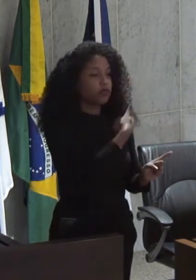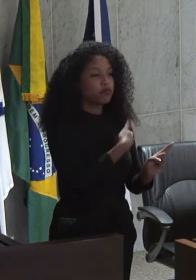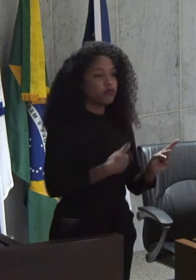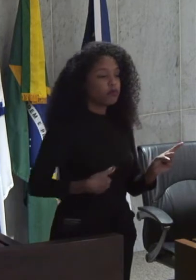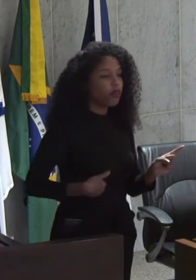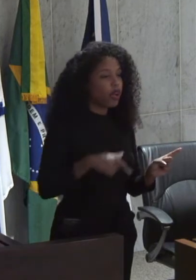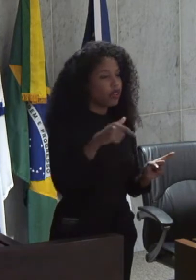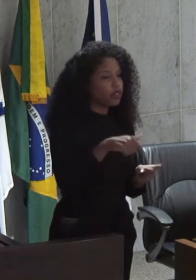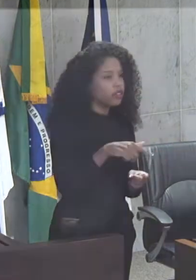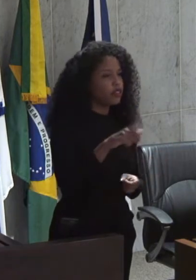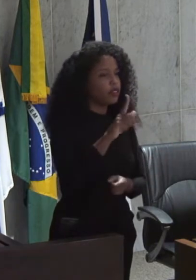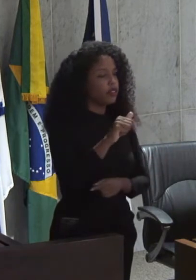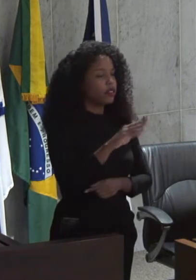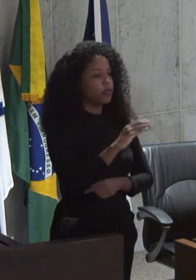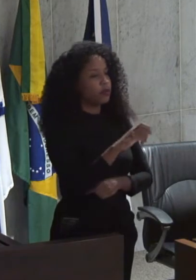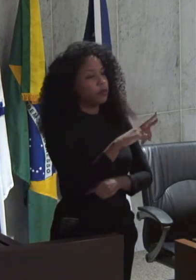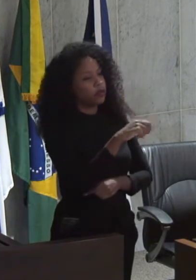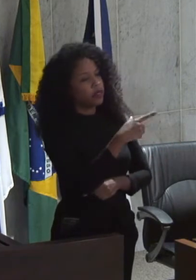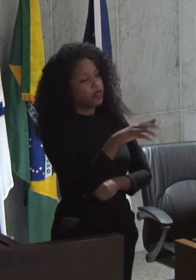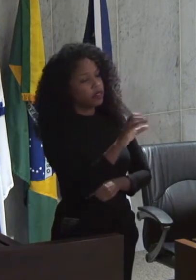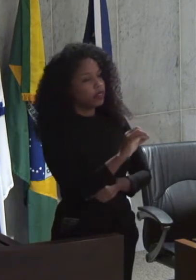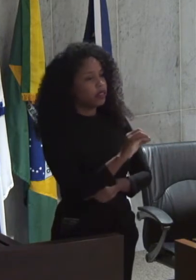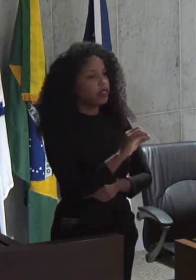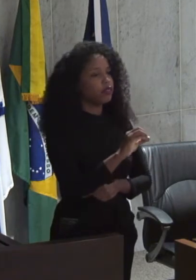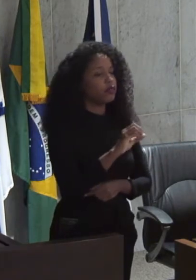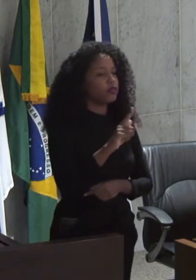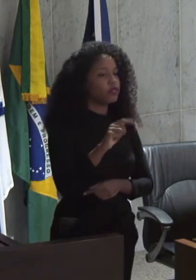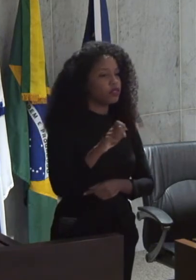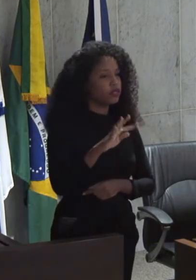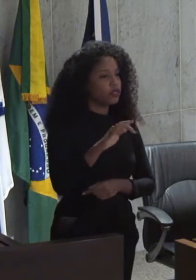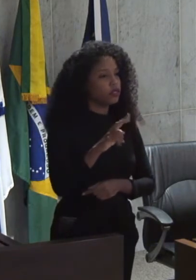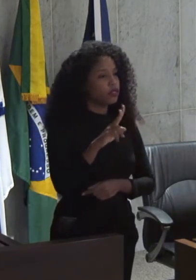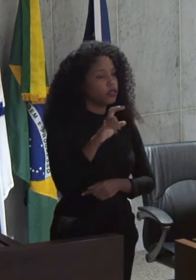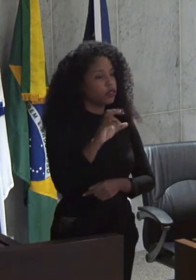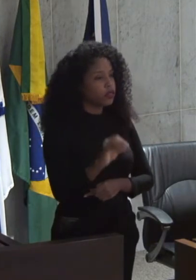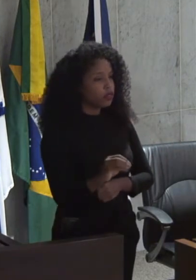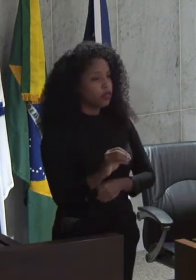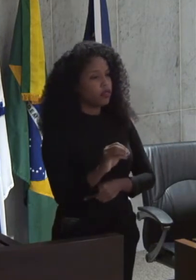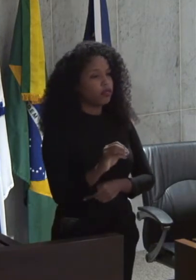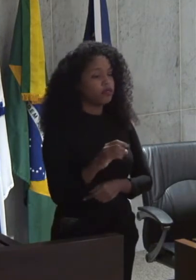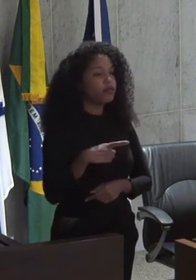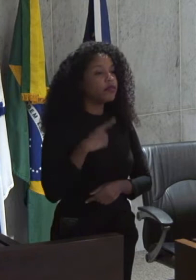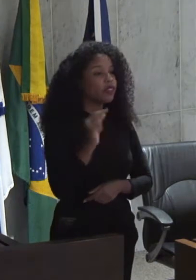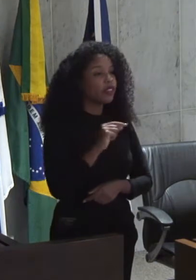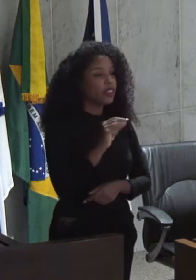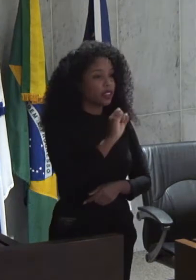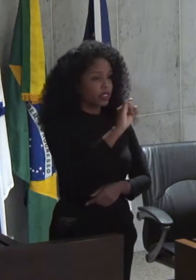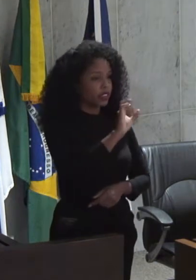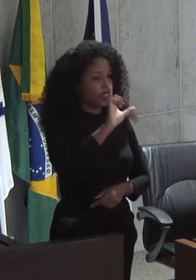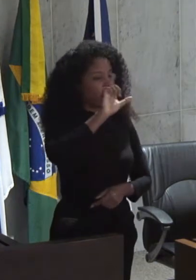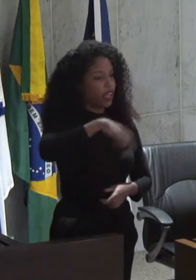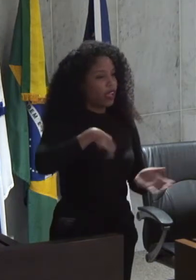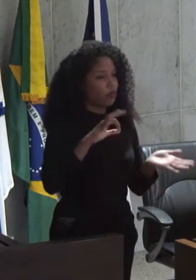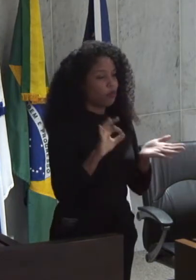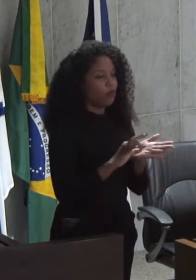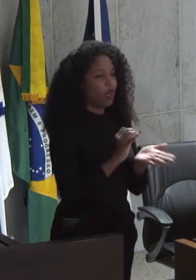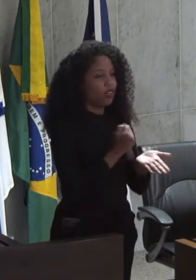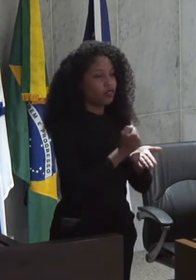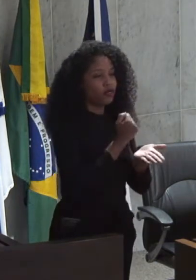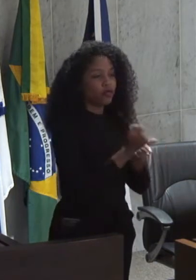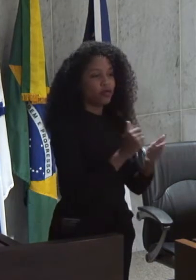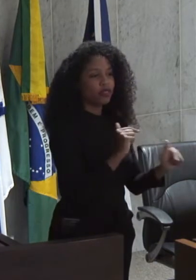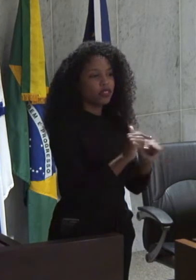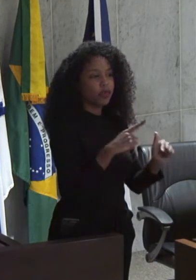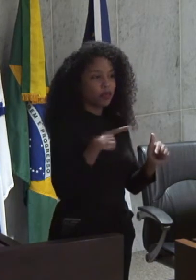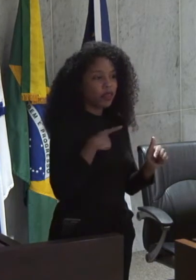aqui Getúlio Vargas, Barão do Sena, Gamenon, Chão de Areias, entre outros, só era atendido quem tinha carteira assinada, né? E na época,